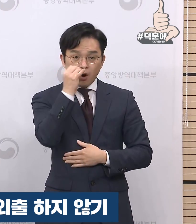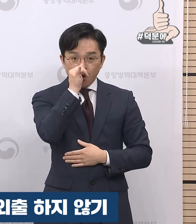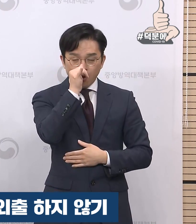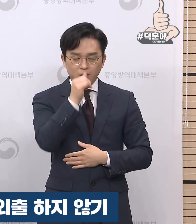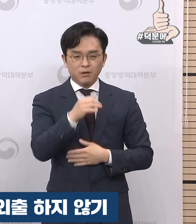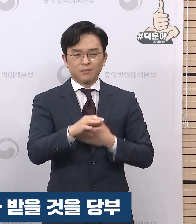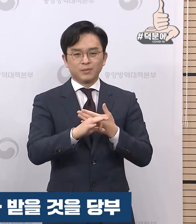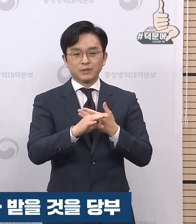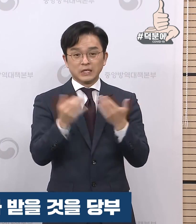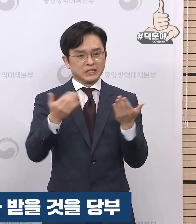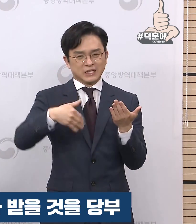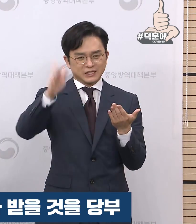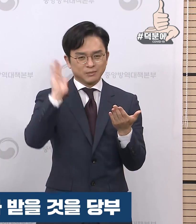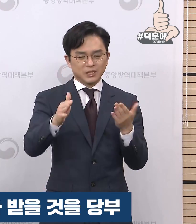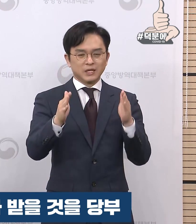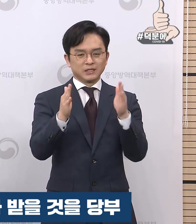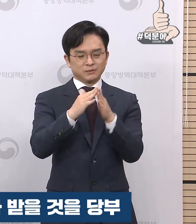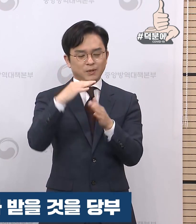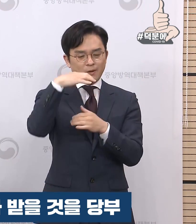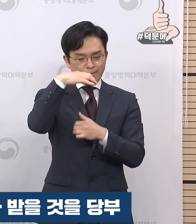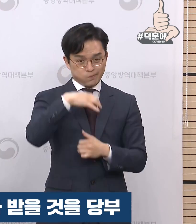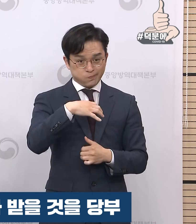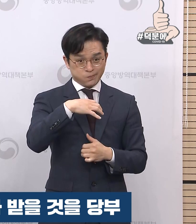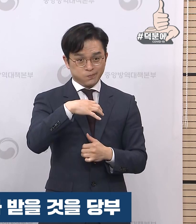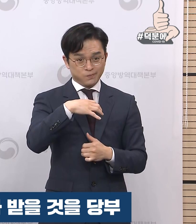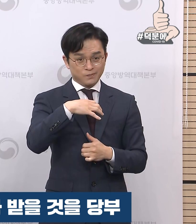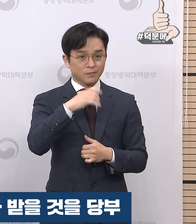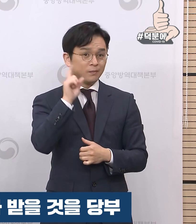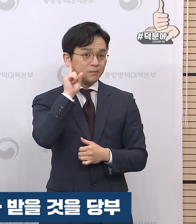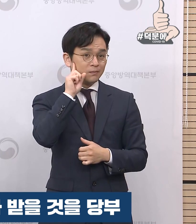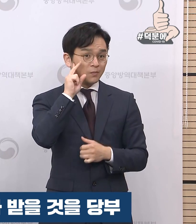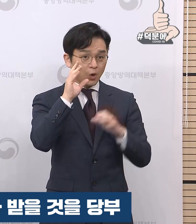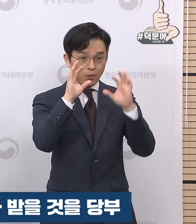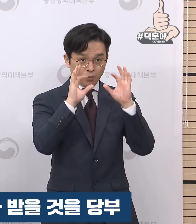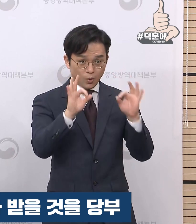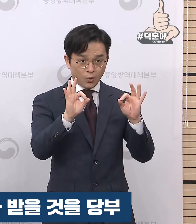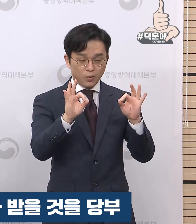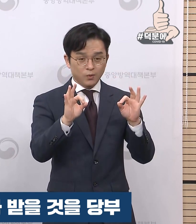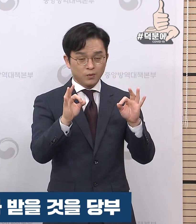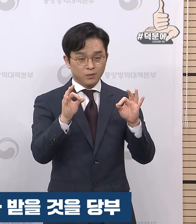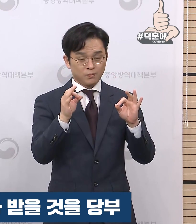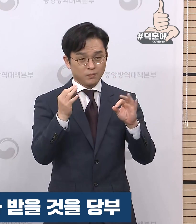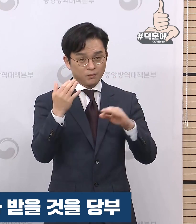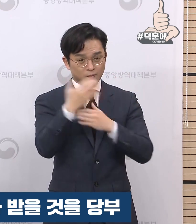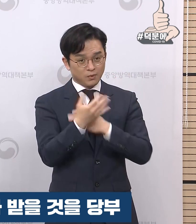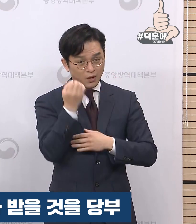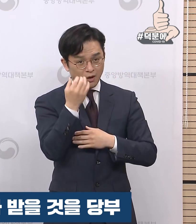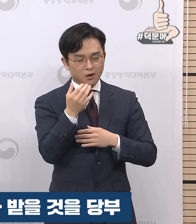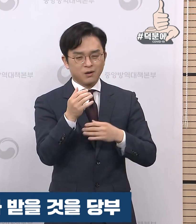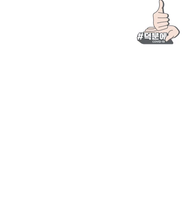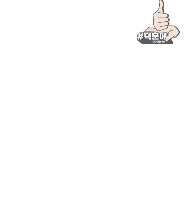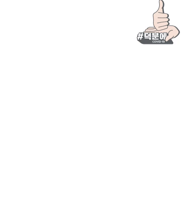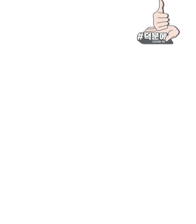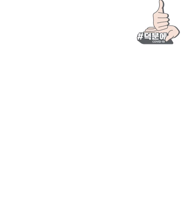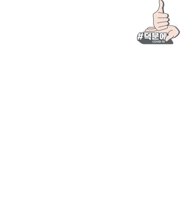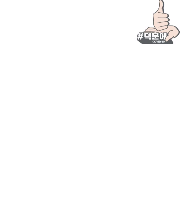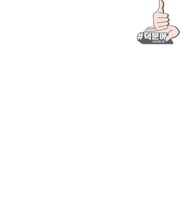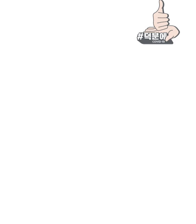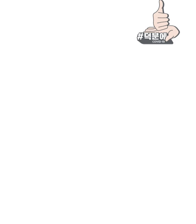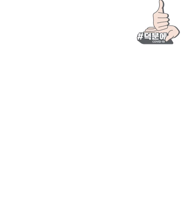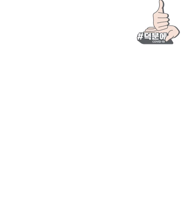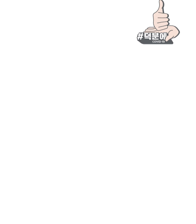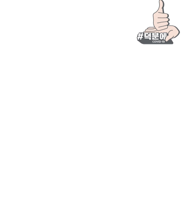하지 않으면서 선별진료소에서 진단검사를 받으실 것을 권고드립니다.